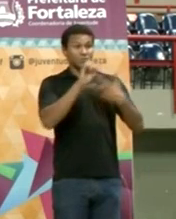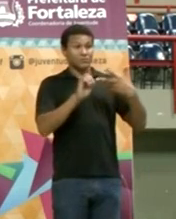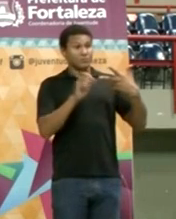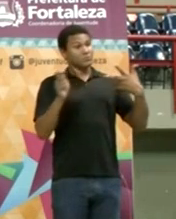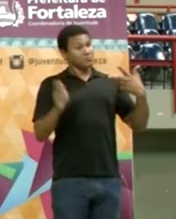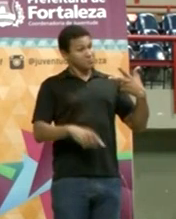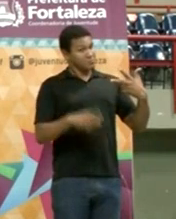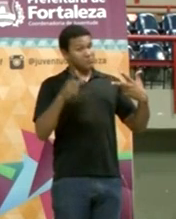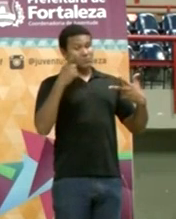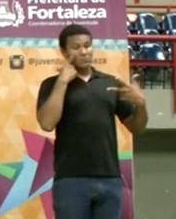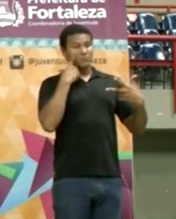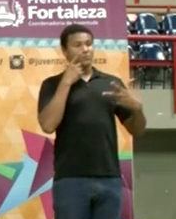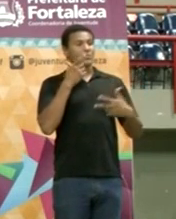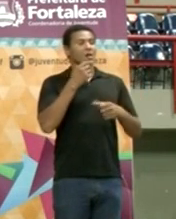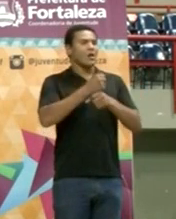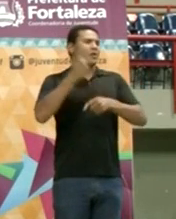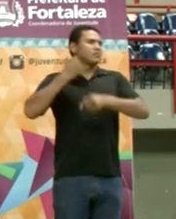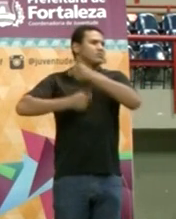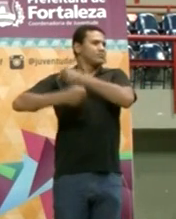Ano passado,